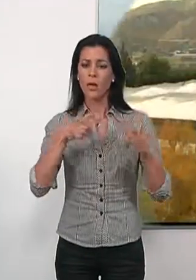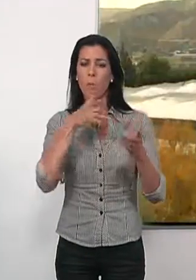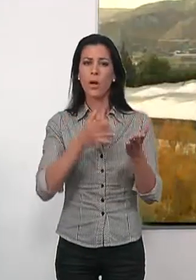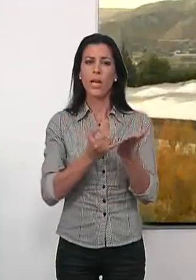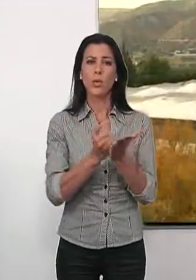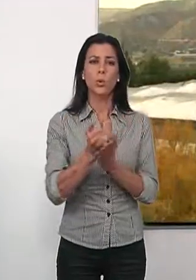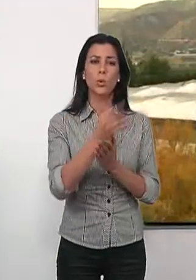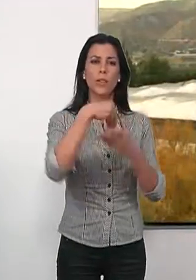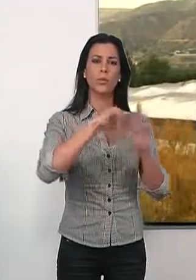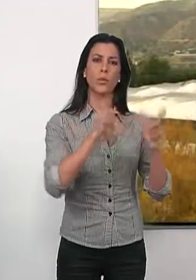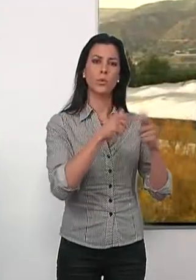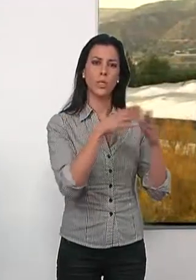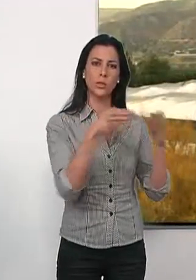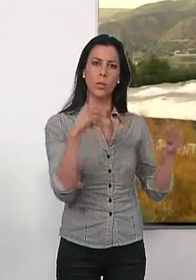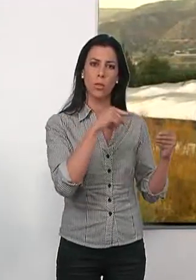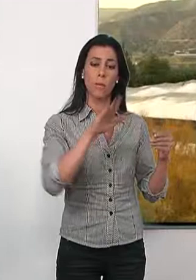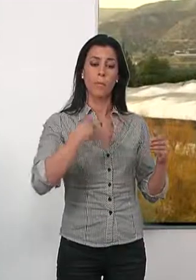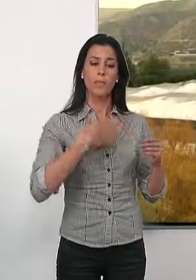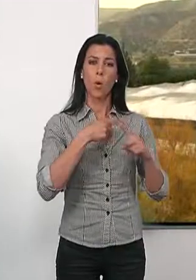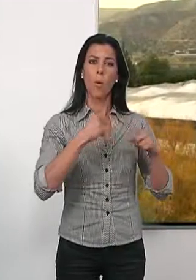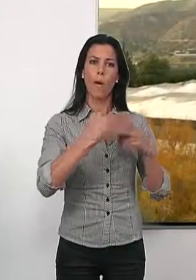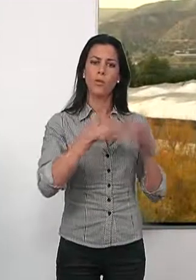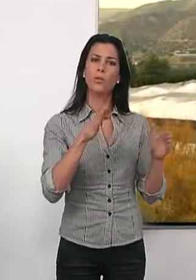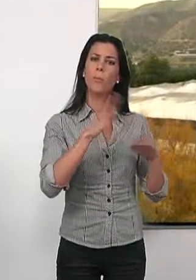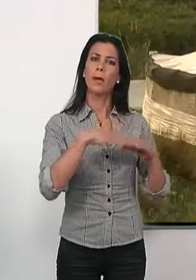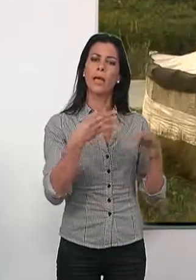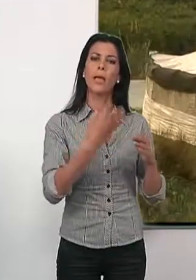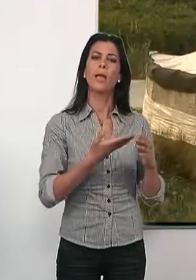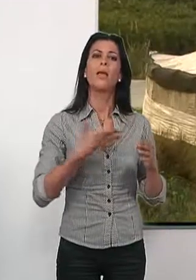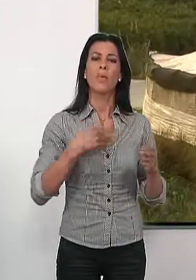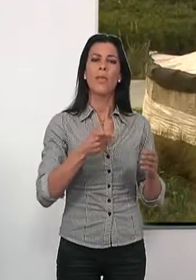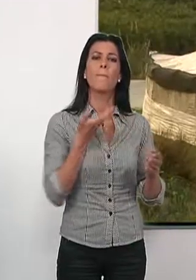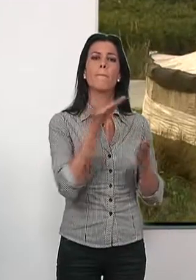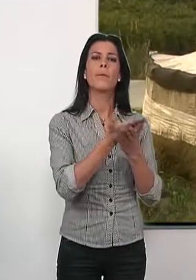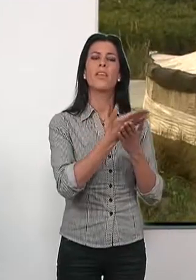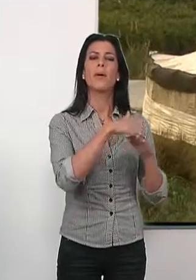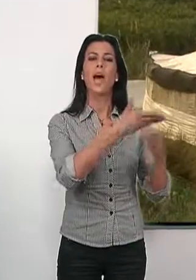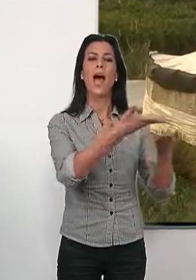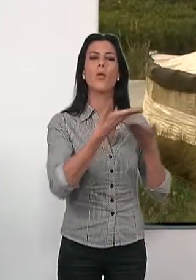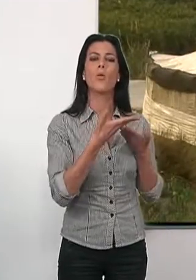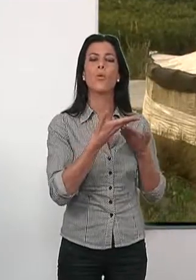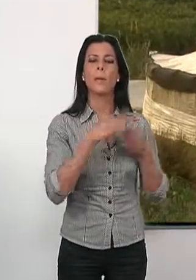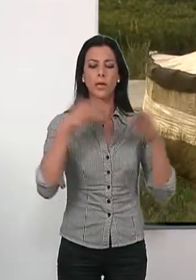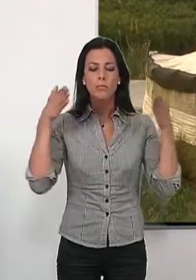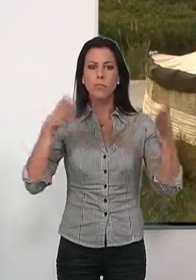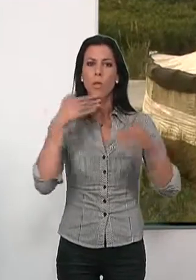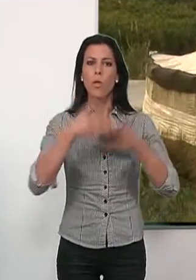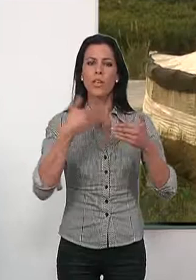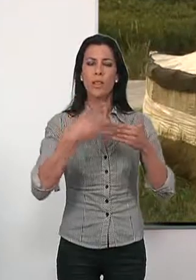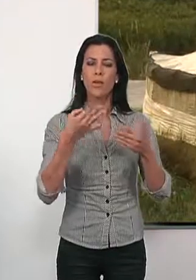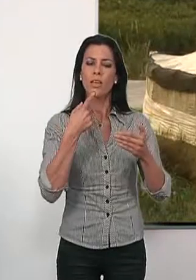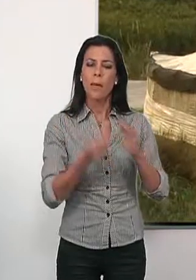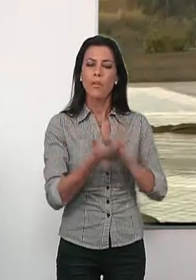y eladio díaz agricultura de la junta de andalucía abre mañana jueves el plazo para pedir ayudas dirigidas a la modernización